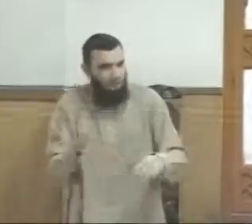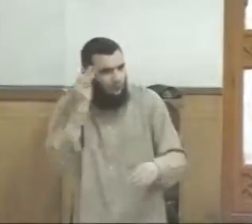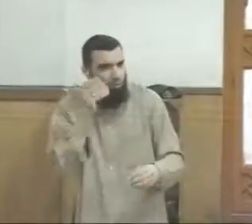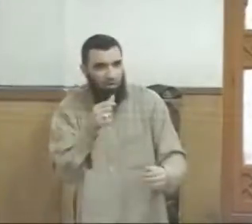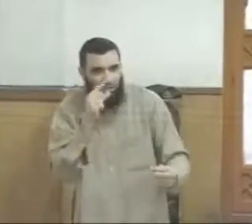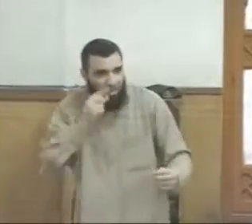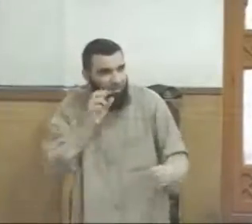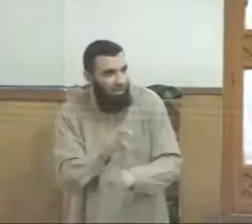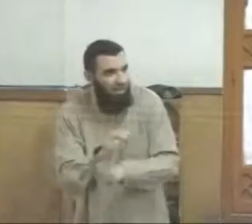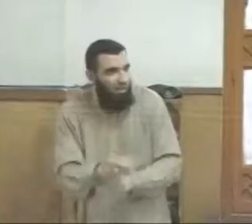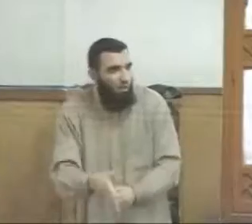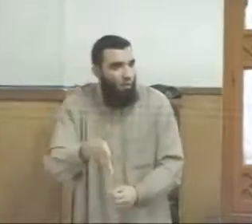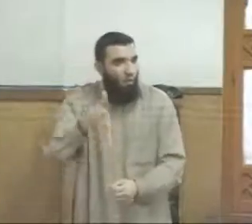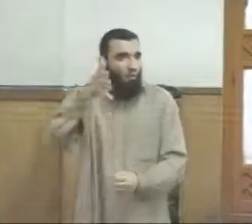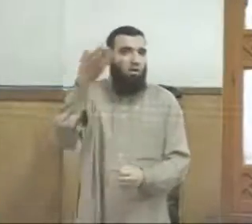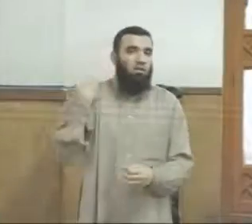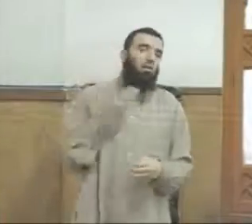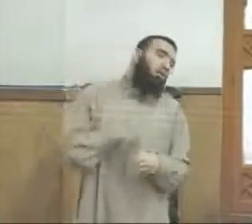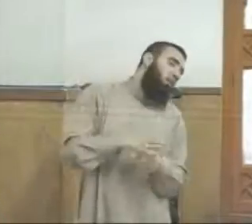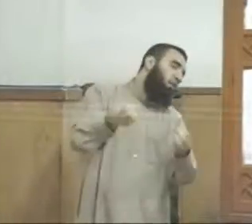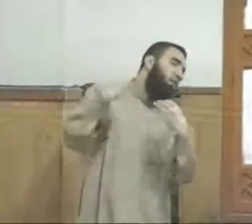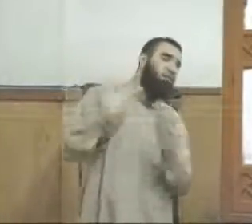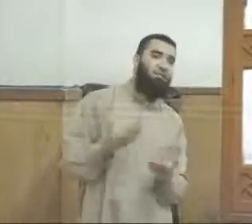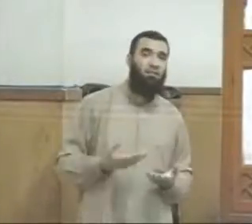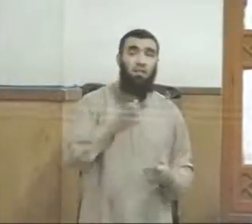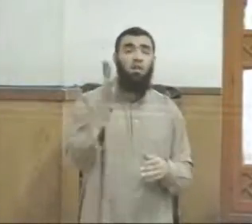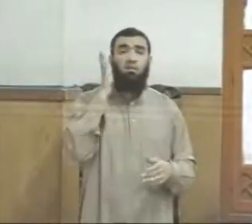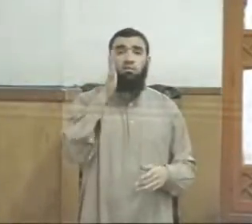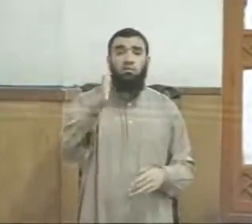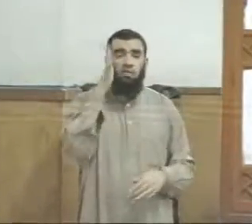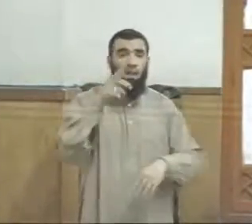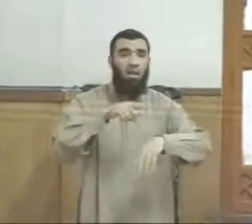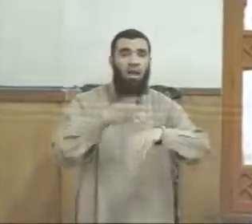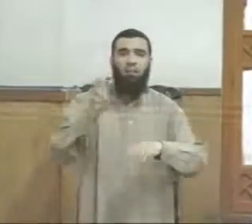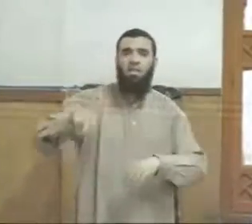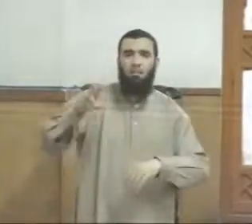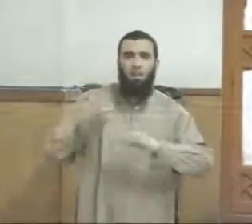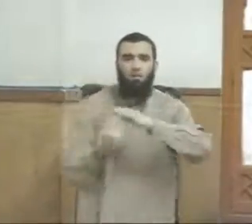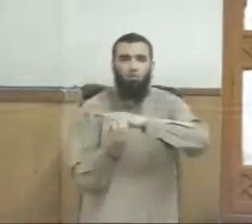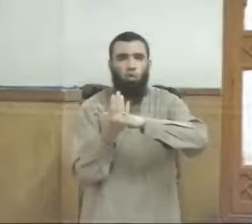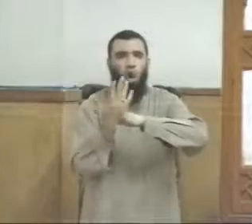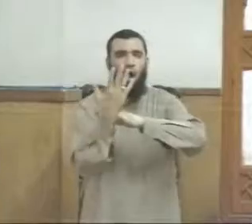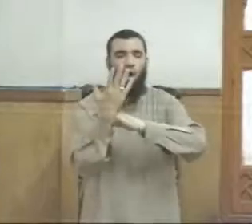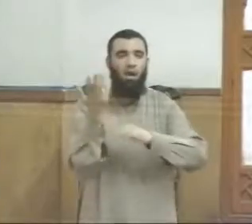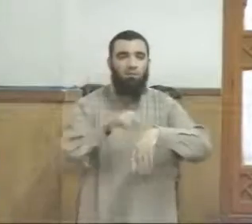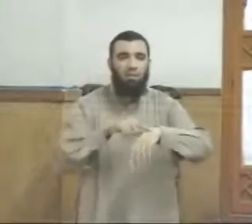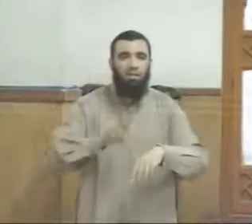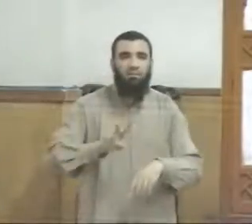جميعا. تصلي 7 ركعات الضحى بينما آخر لا يستطيع لظروف عمله